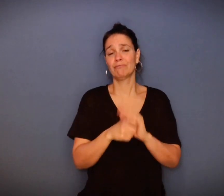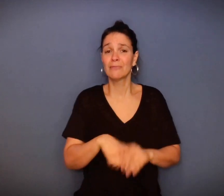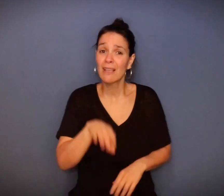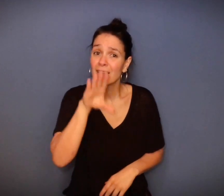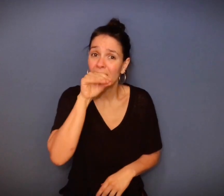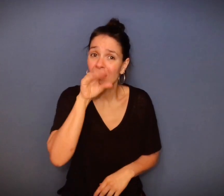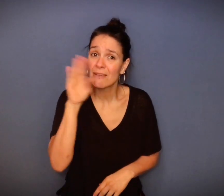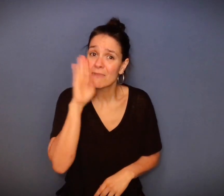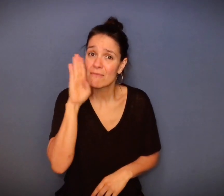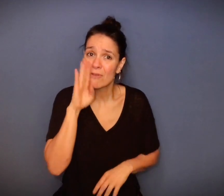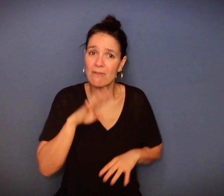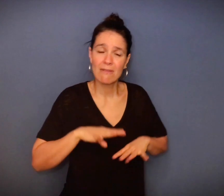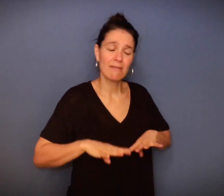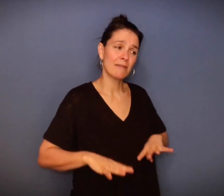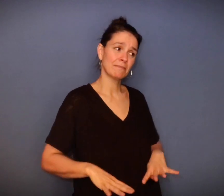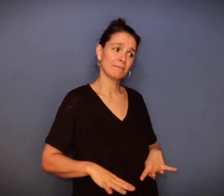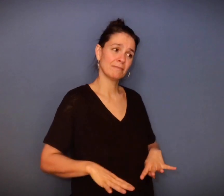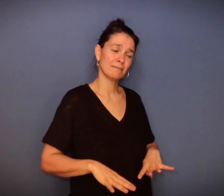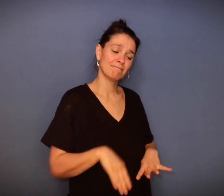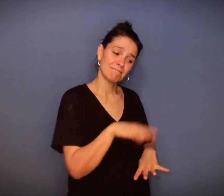Un jour, sa mère lui dit: